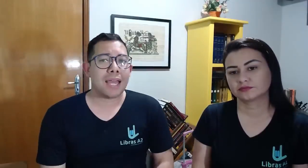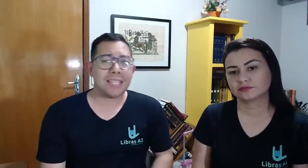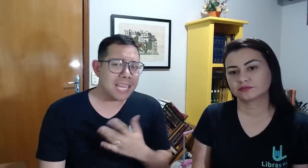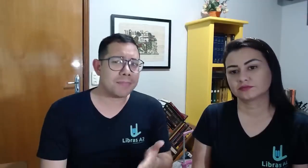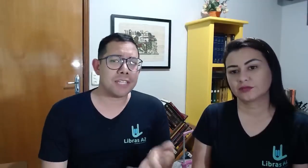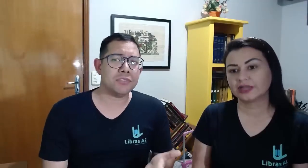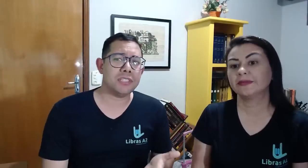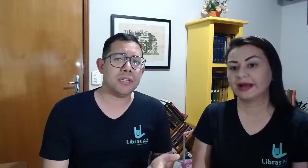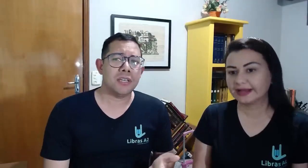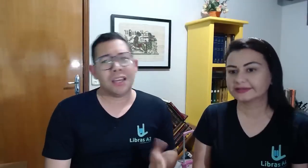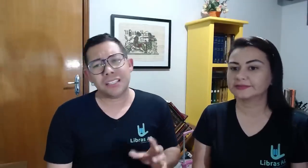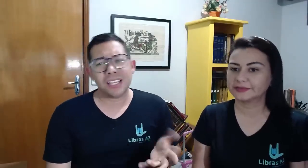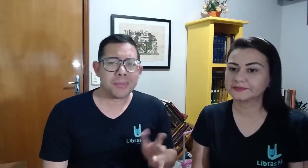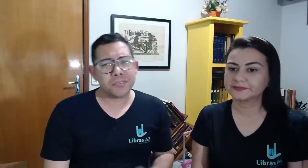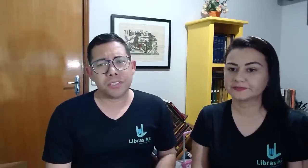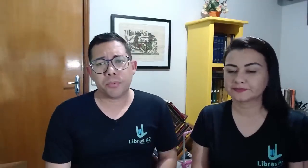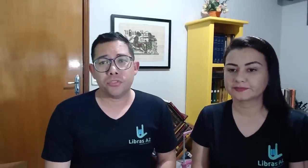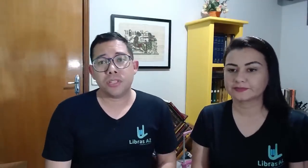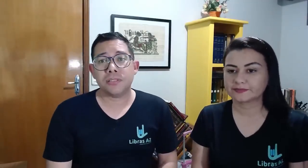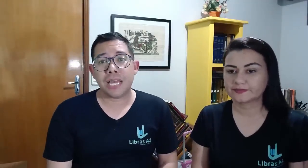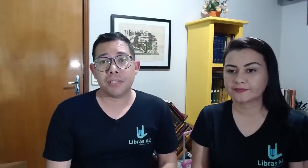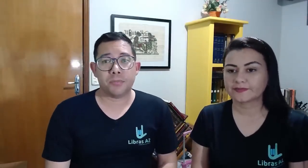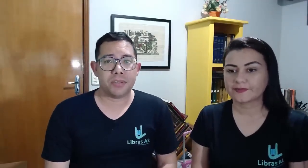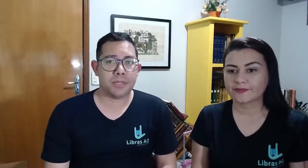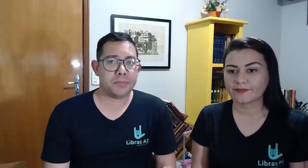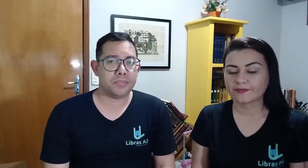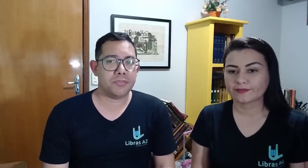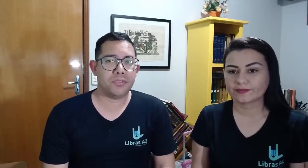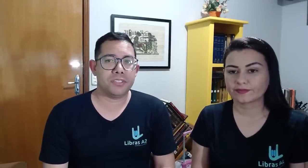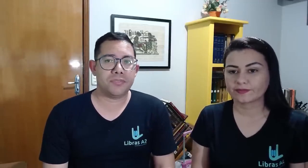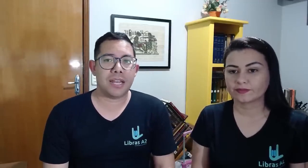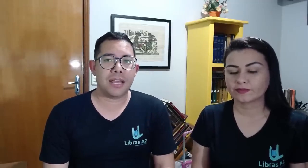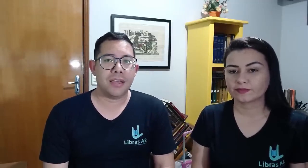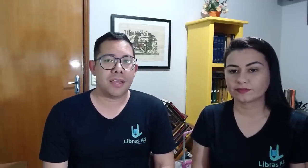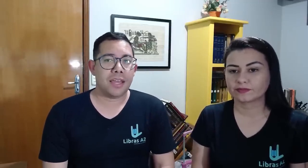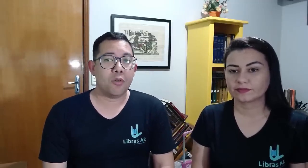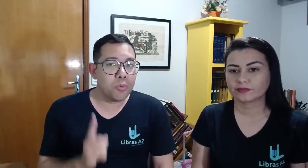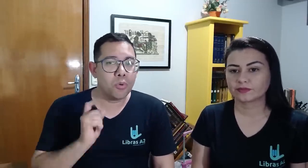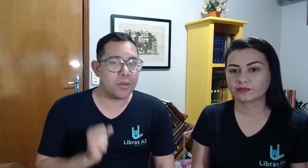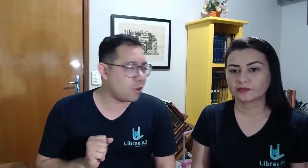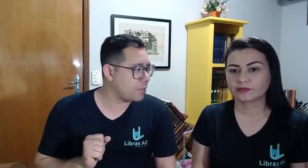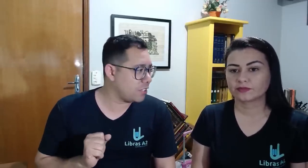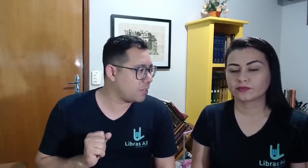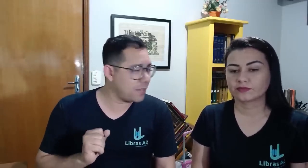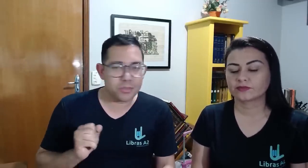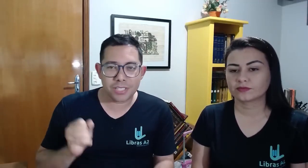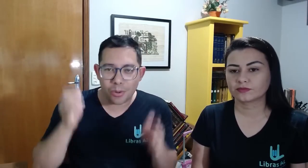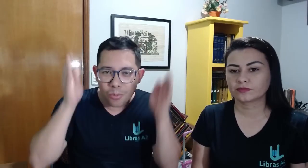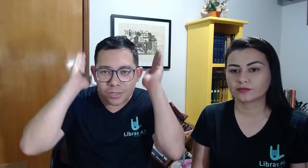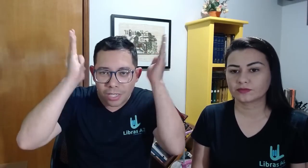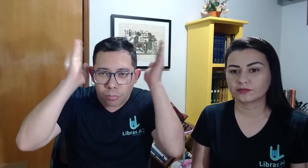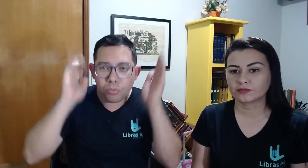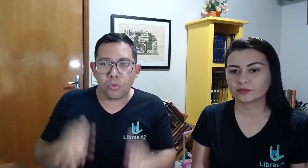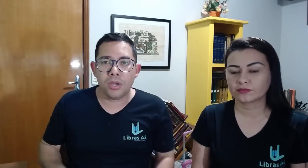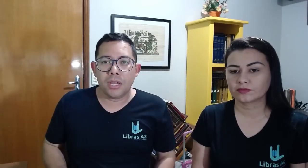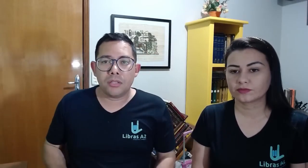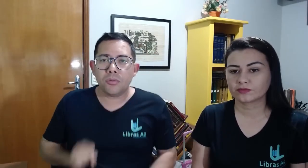Até animais você pode utilizar, mas, por exemplo, se você fosse falar um burro, né? Como a gente aprendeu o sinal ontem, né? O burro. Então o